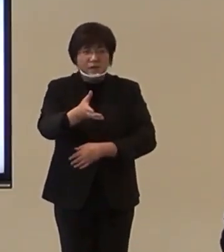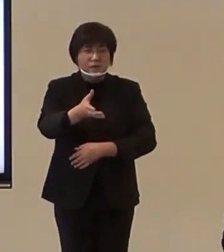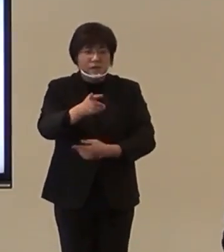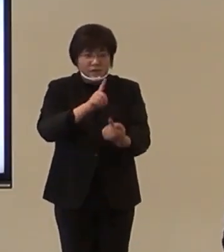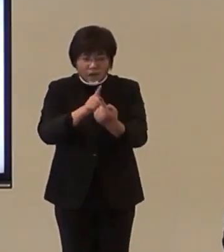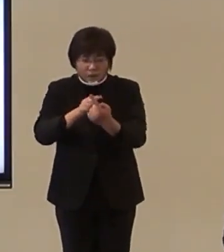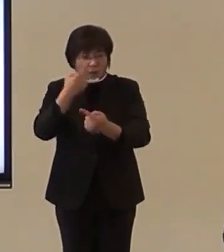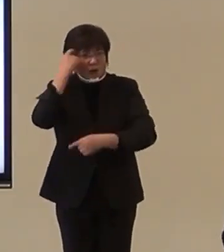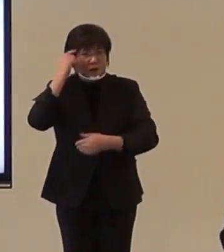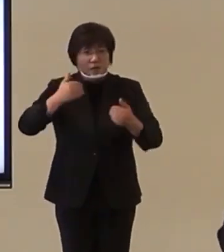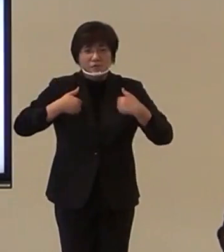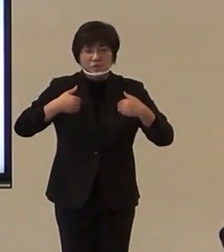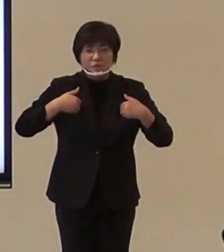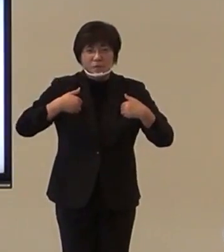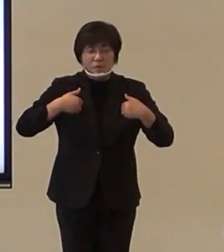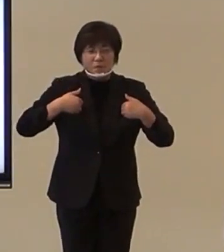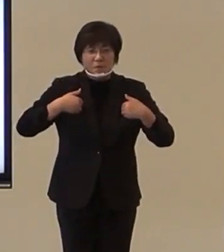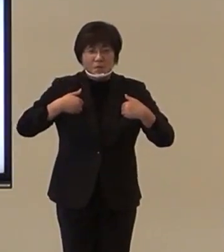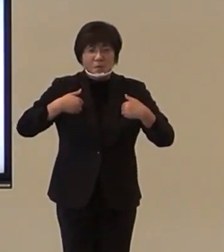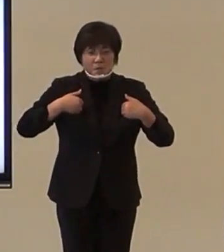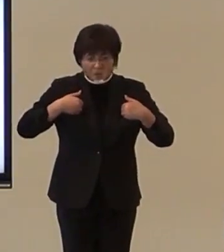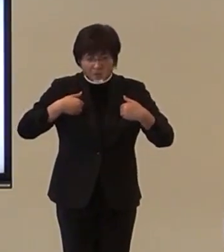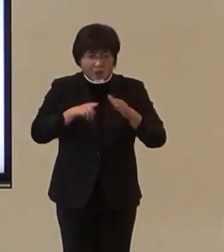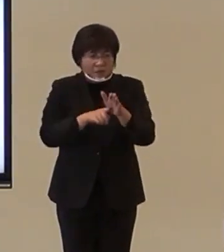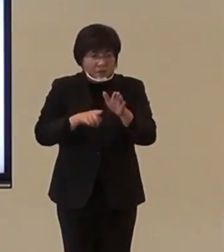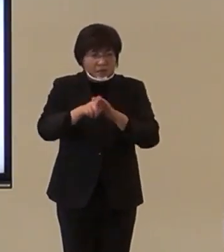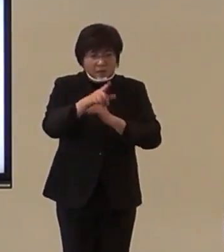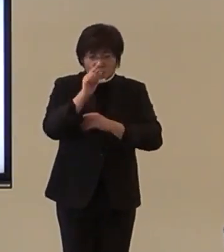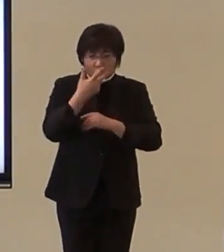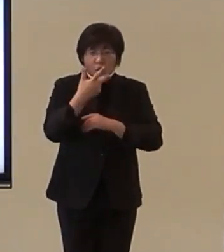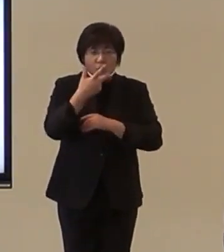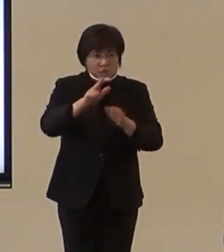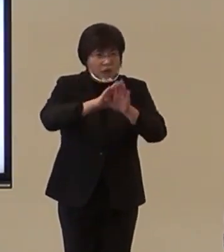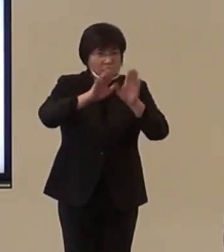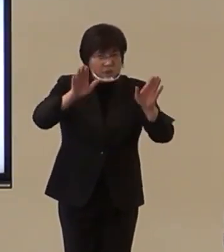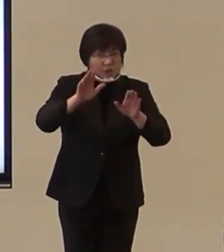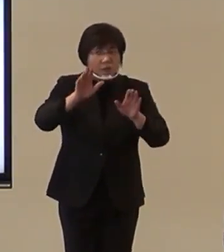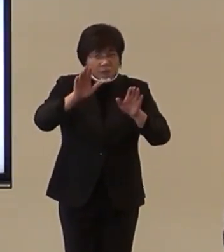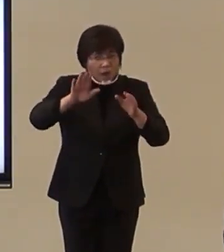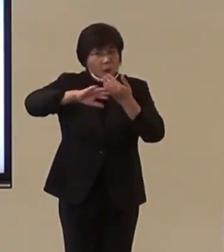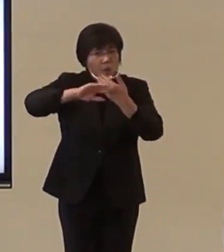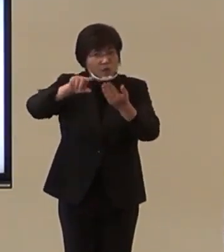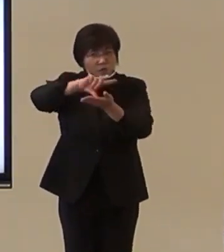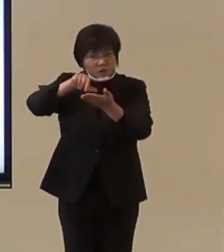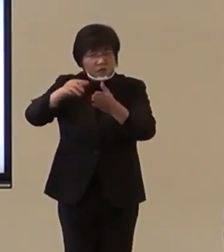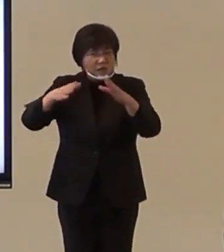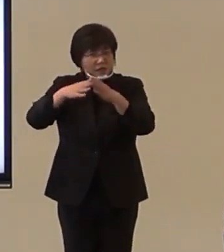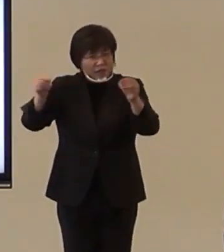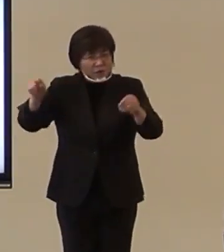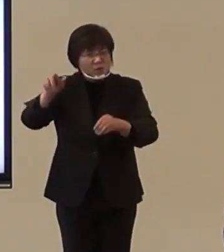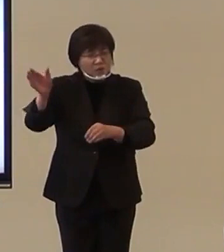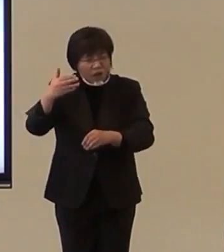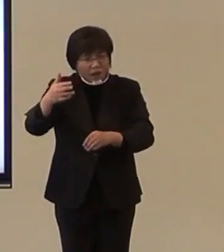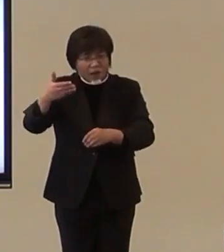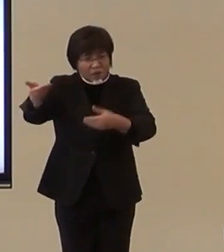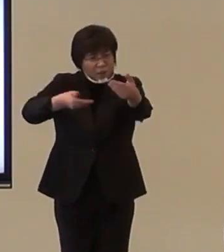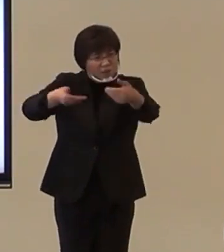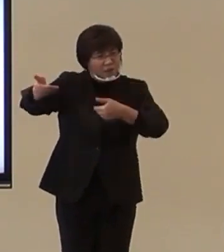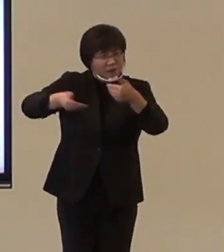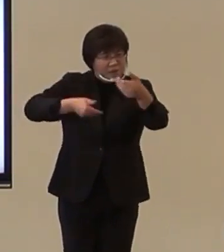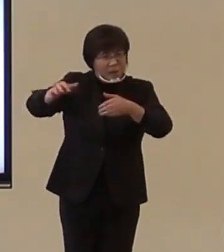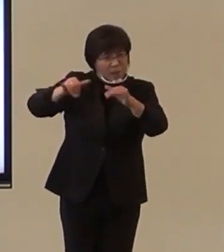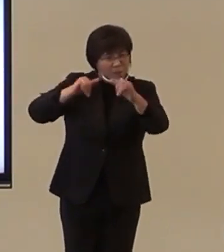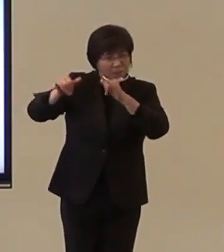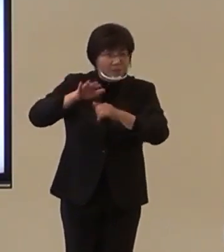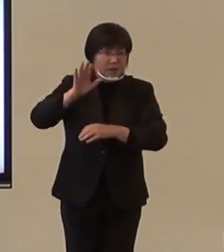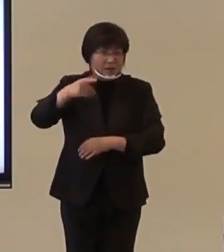ことについてはですね、全国からの問い合わせもおそらく来ると思います、甲府市に。それと同時に甲府市のお老人の方のお子さんたちが